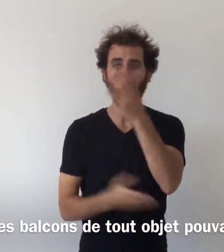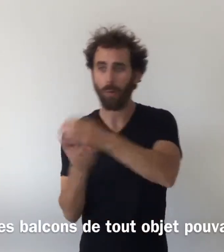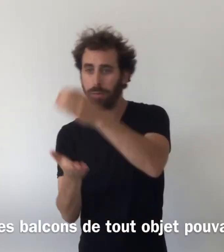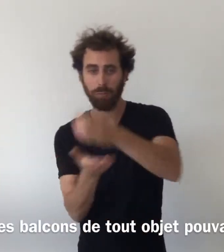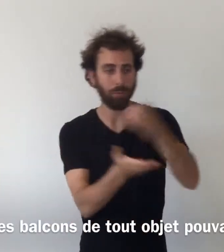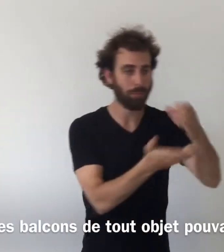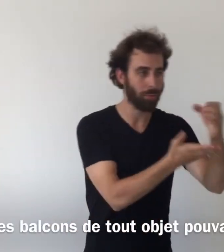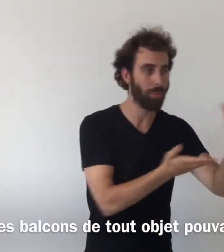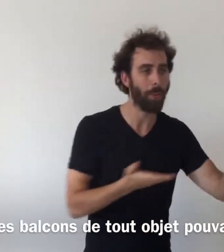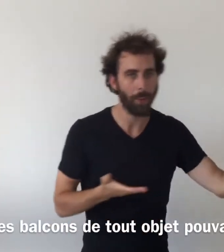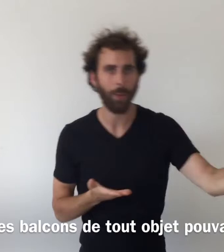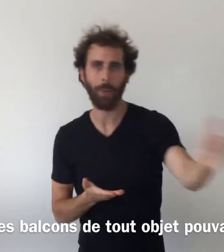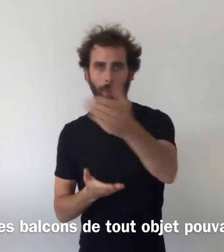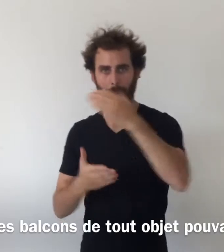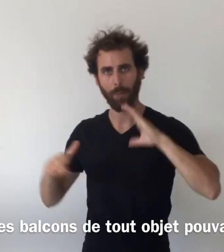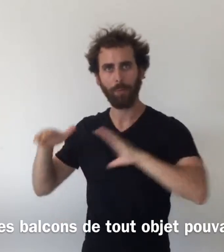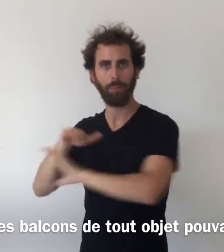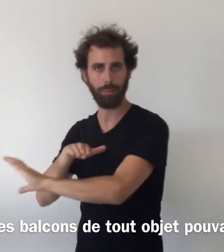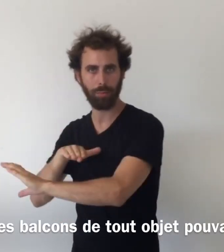Dégagez les balcons de tout objet pouvant tomber.